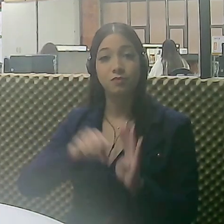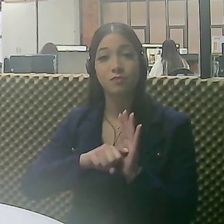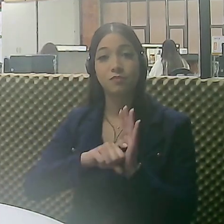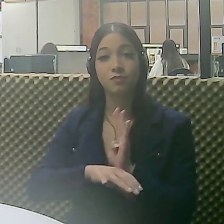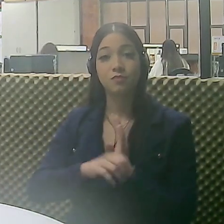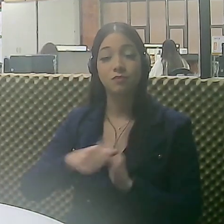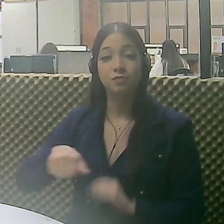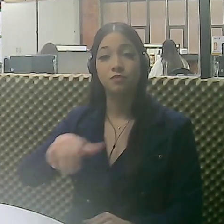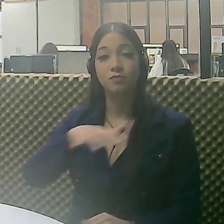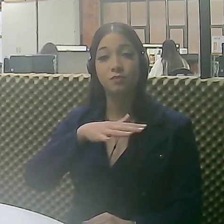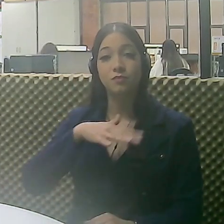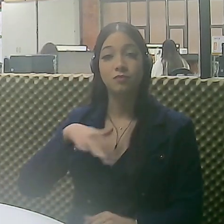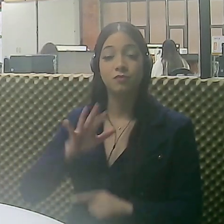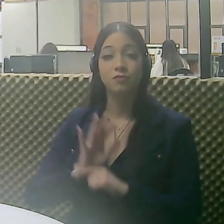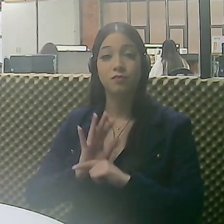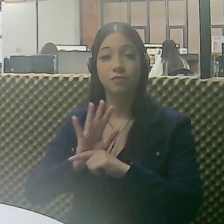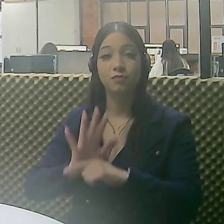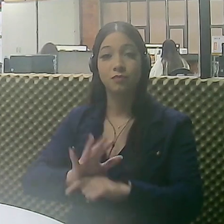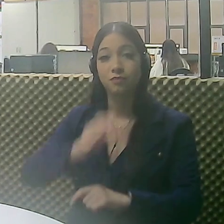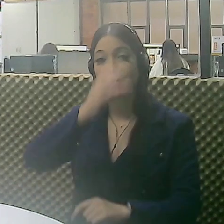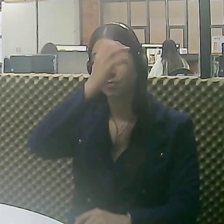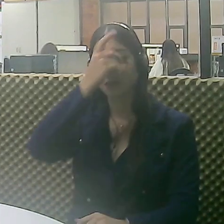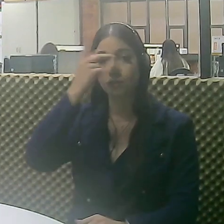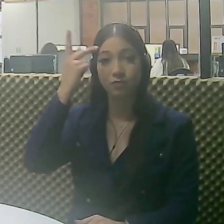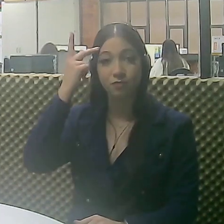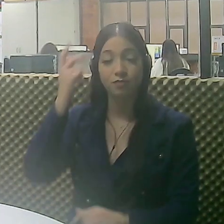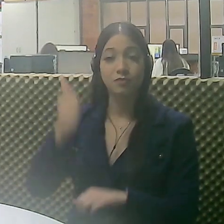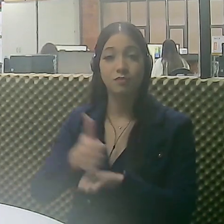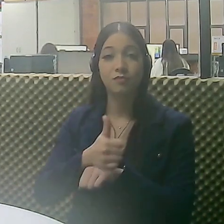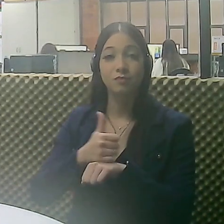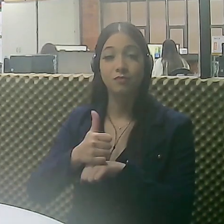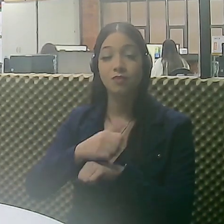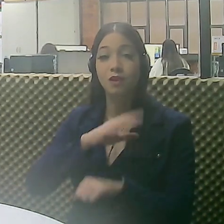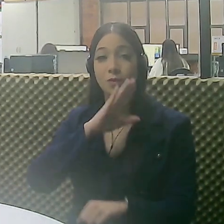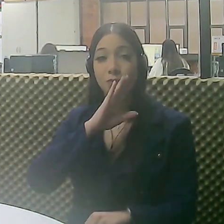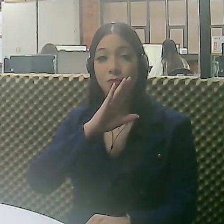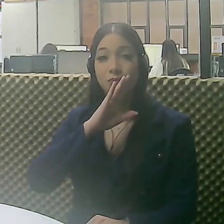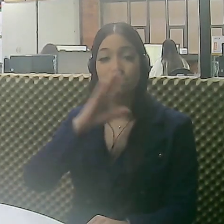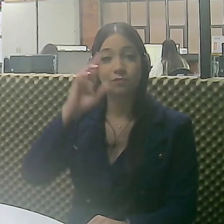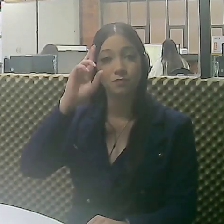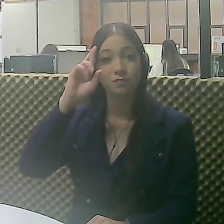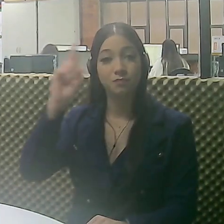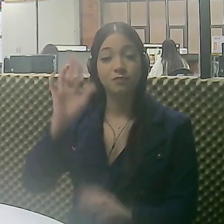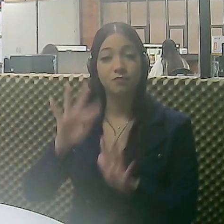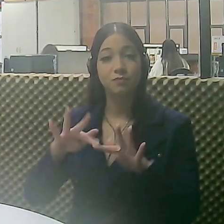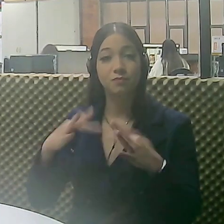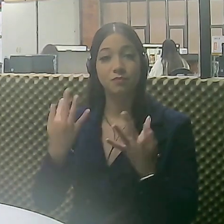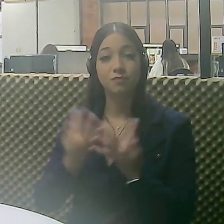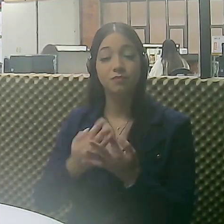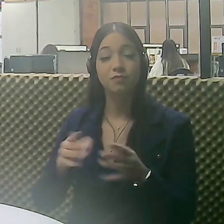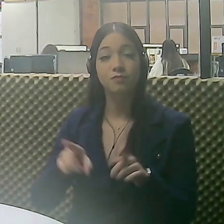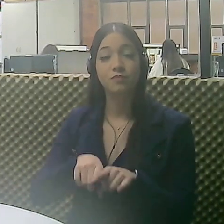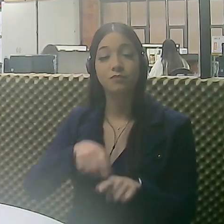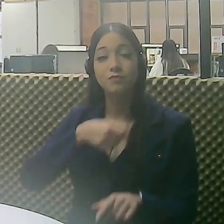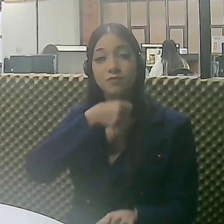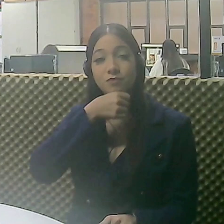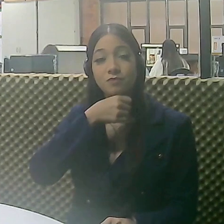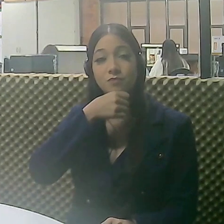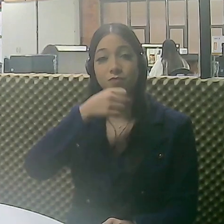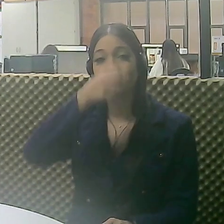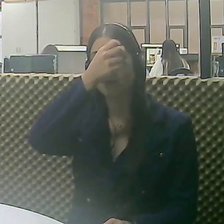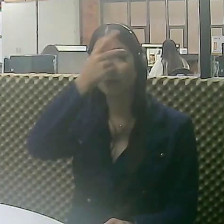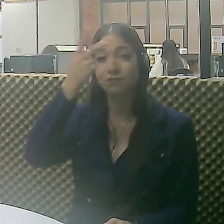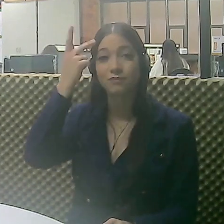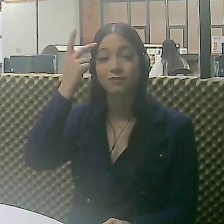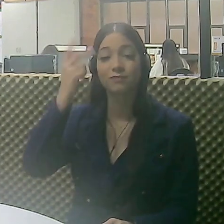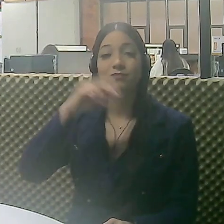Benefícios Socioassistenciais da Prefeitura, priorizando as mães, que são chefes de família, e idosos. O prefeito Adelmo